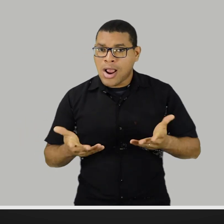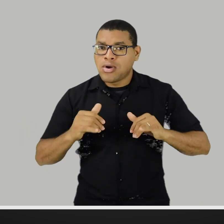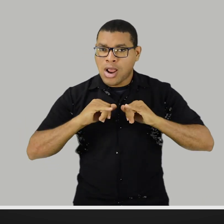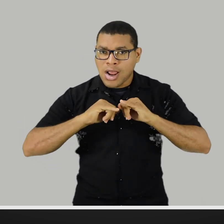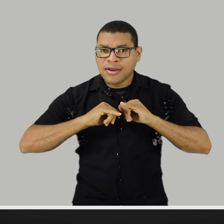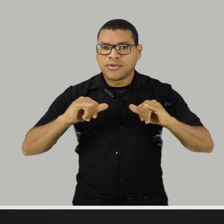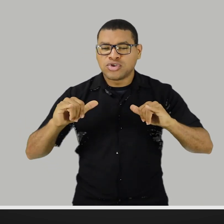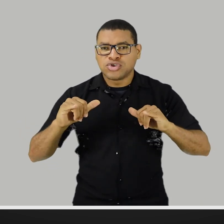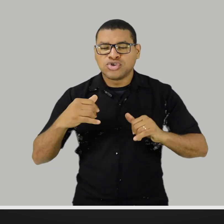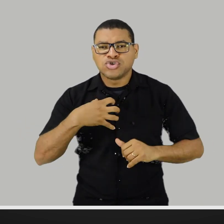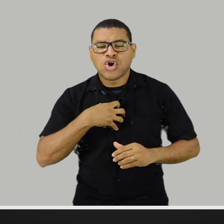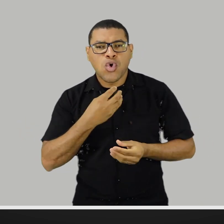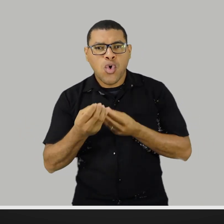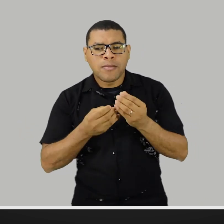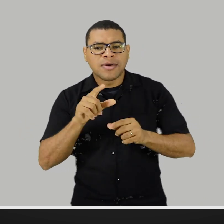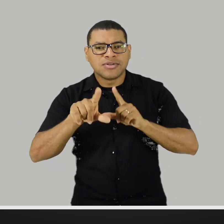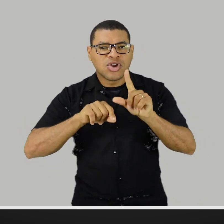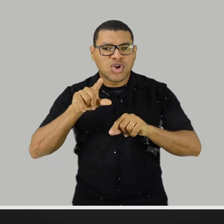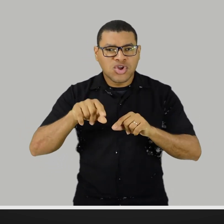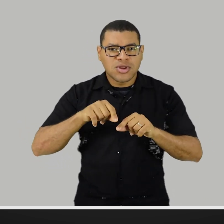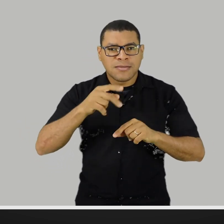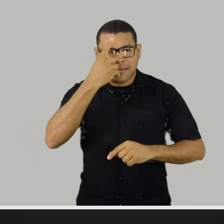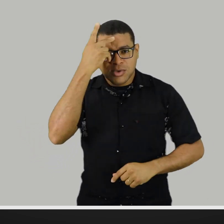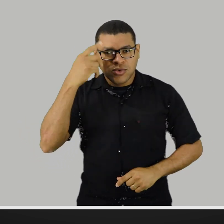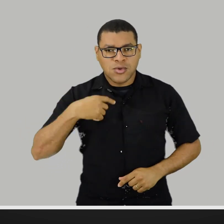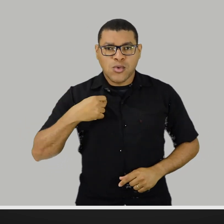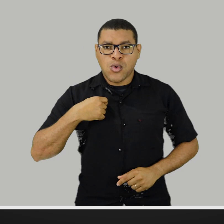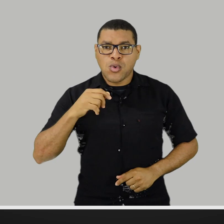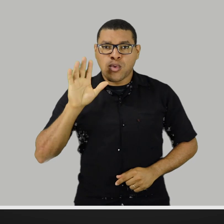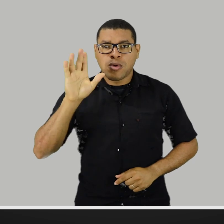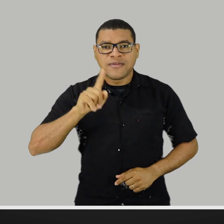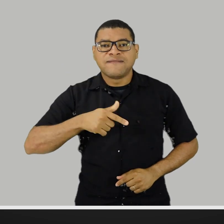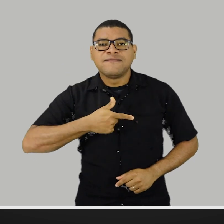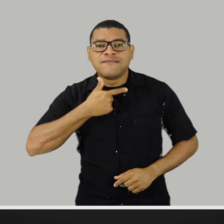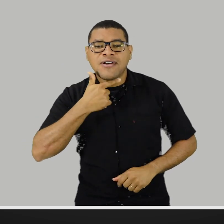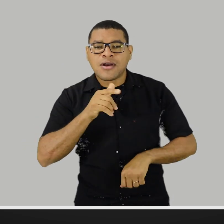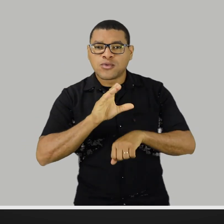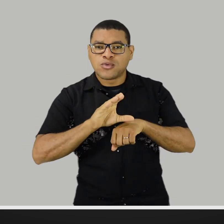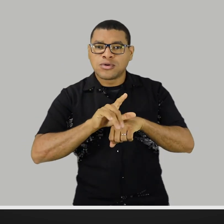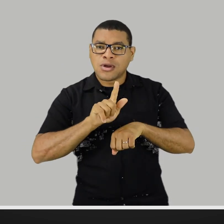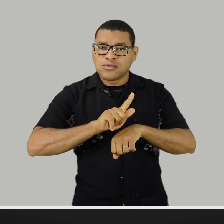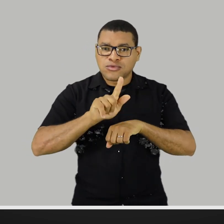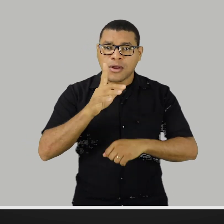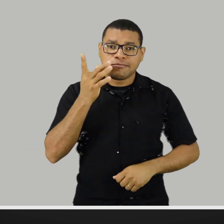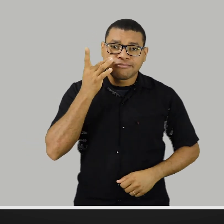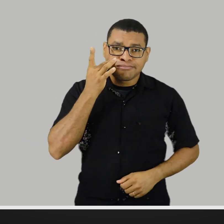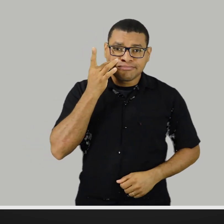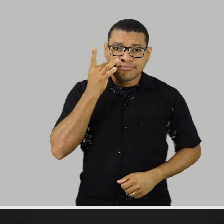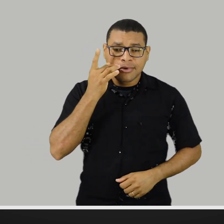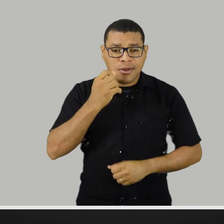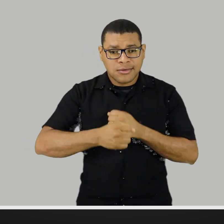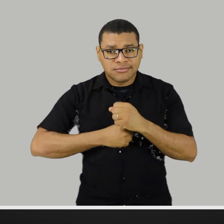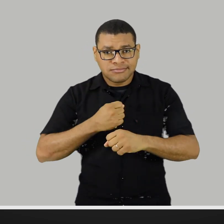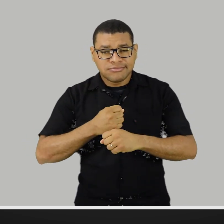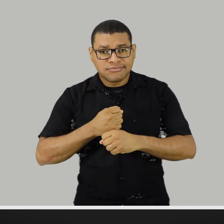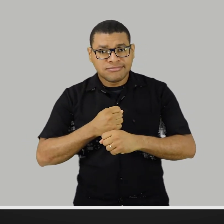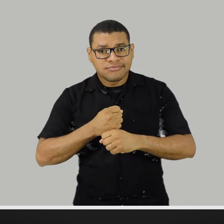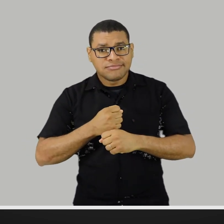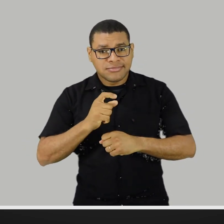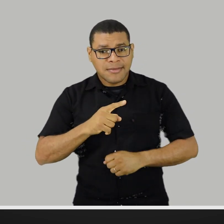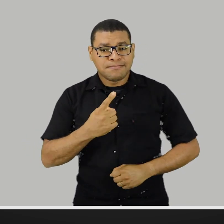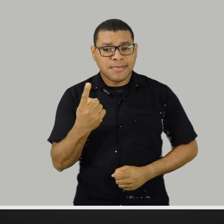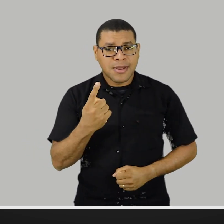pública a forma de seleção de candidatos para o provimento das vagas em cursos de graduação presencial para